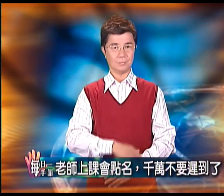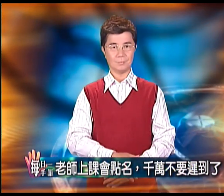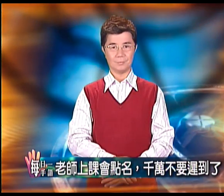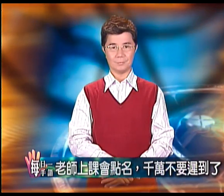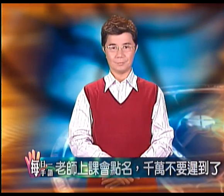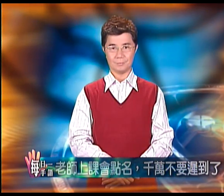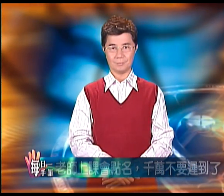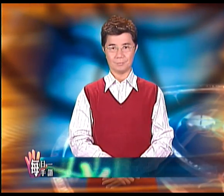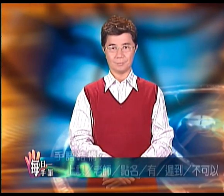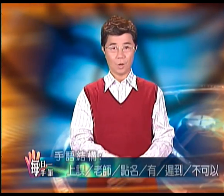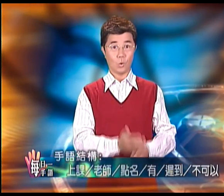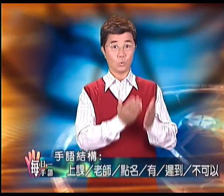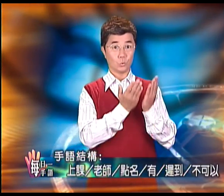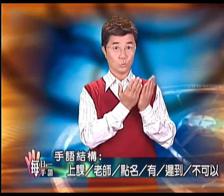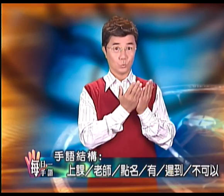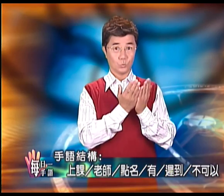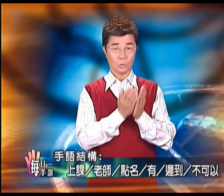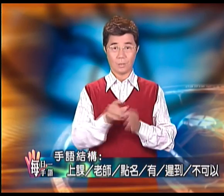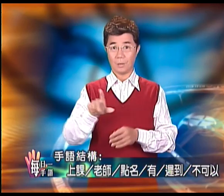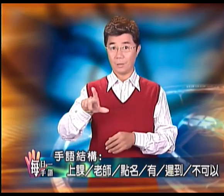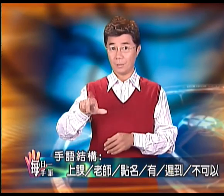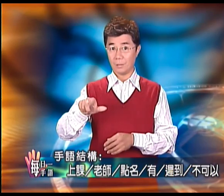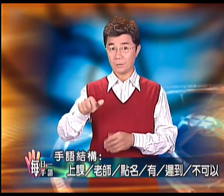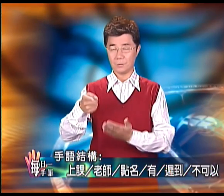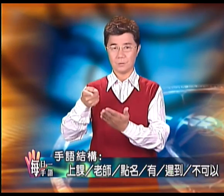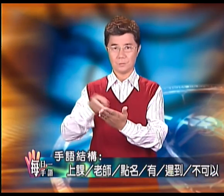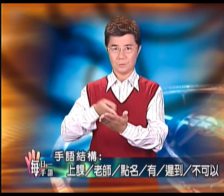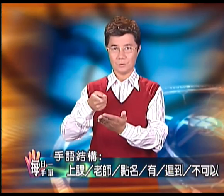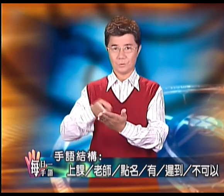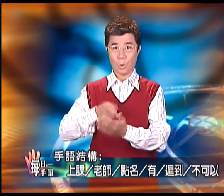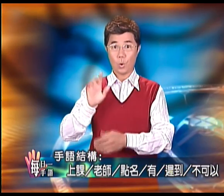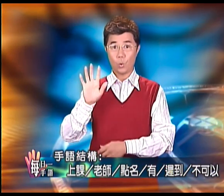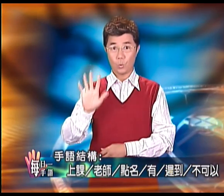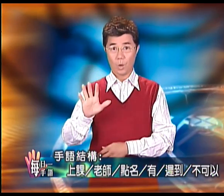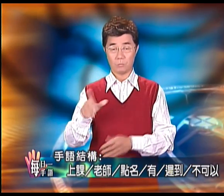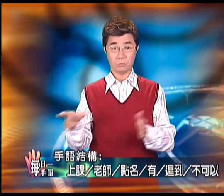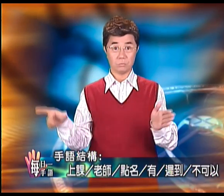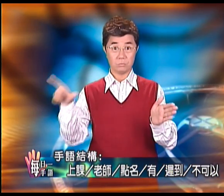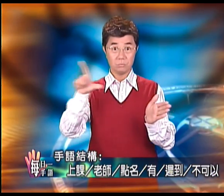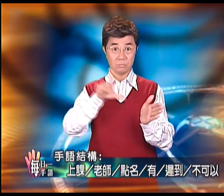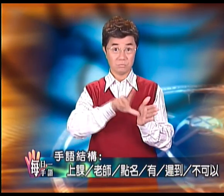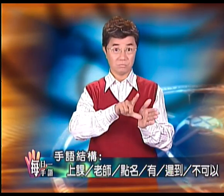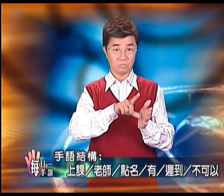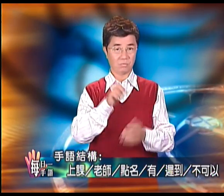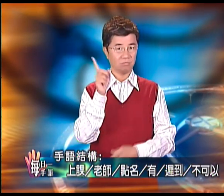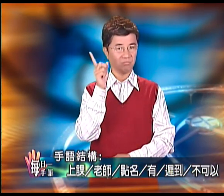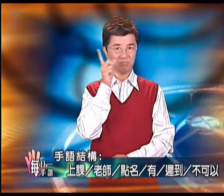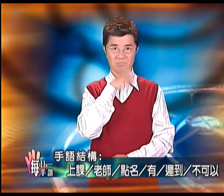是：上课老师点名有，迟到不可以。